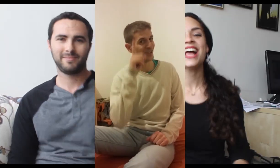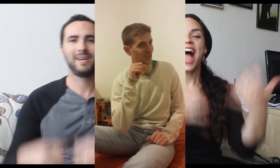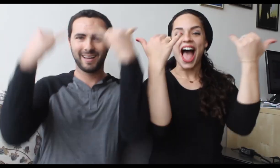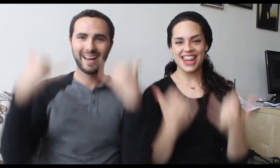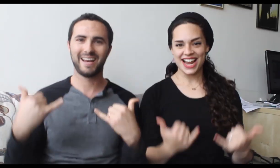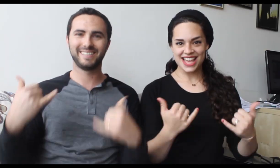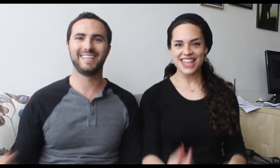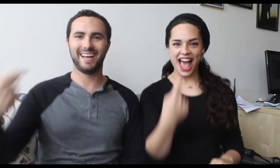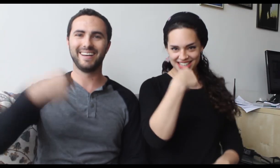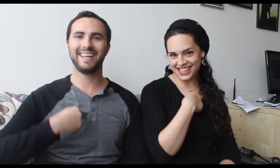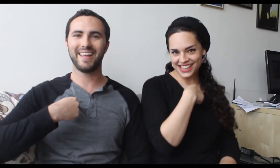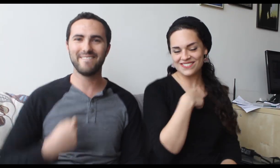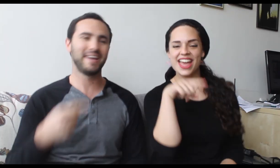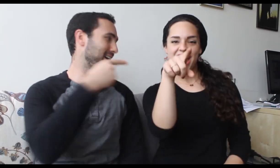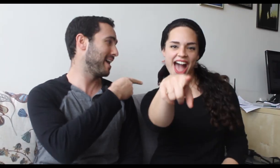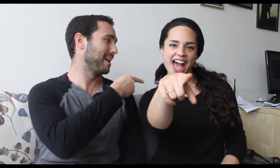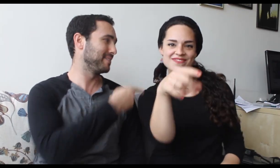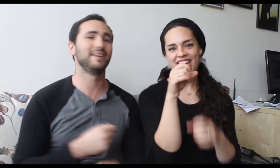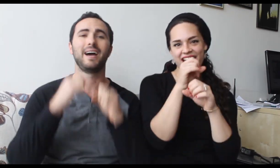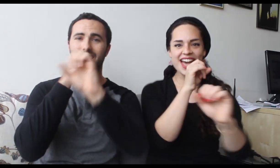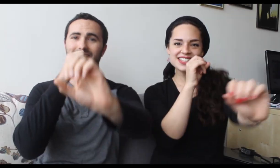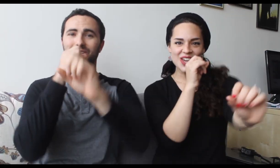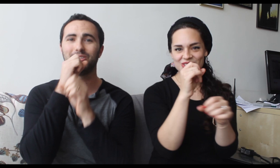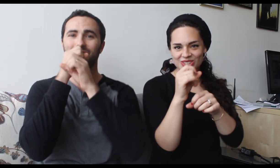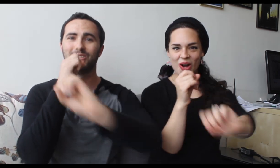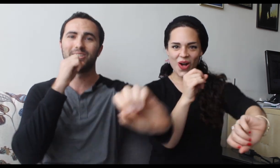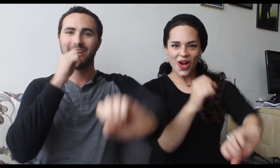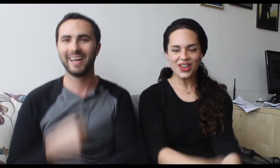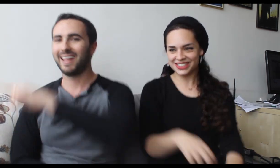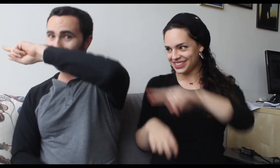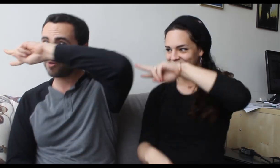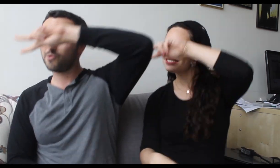לקרות הלילה זה אני ואת ואחת סוצרות